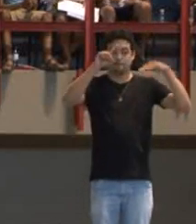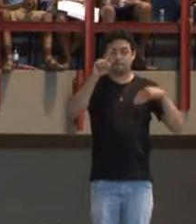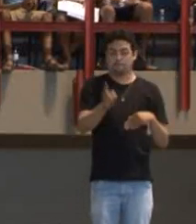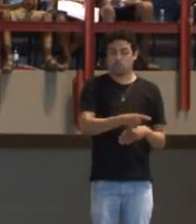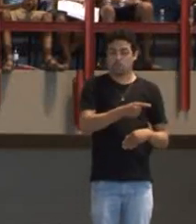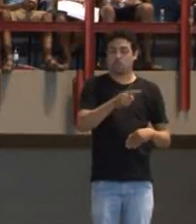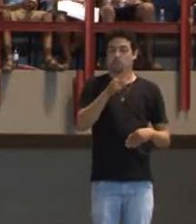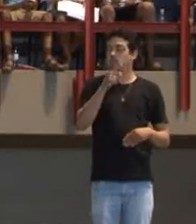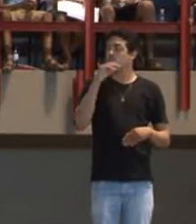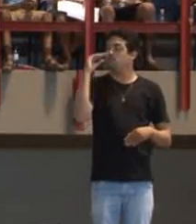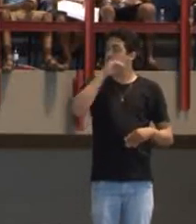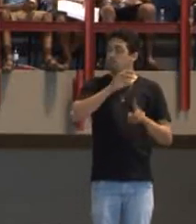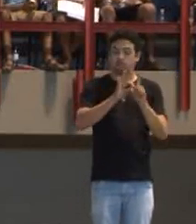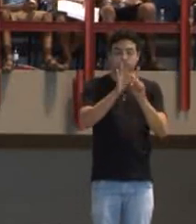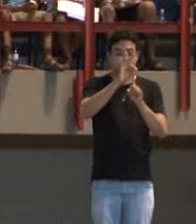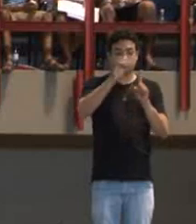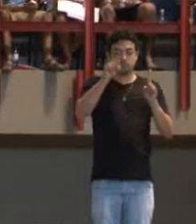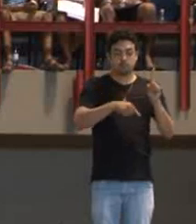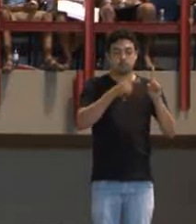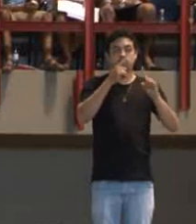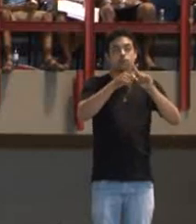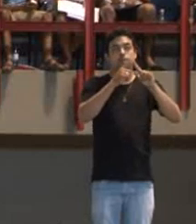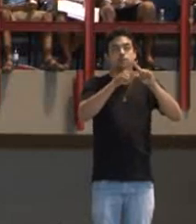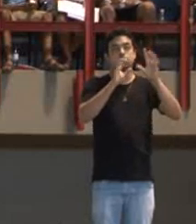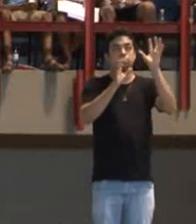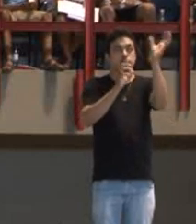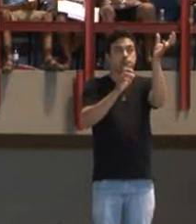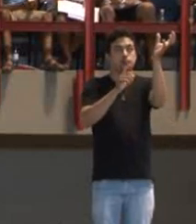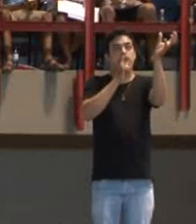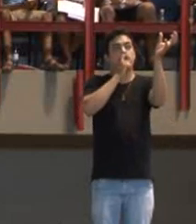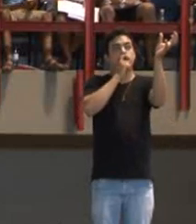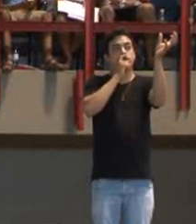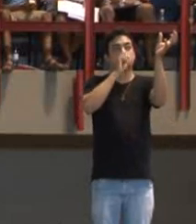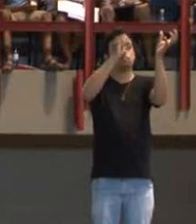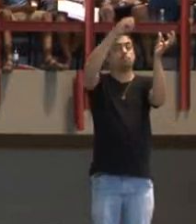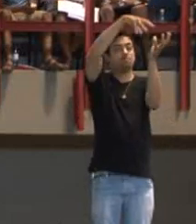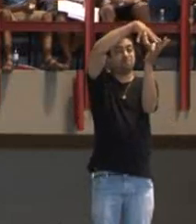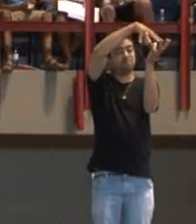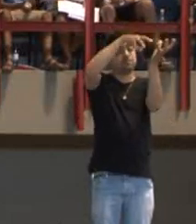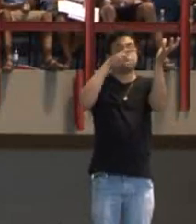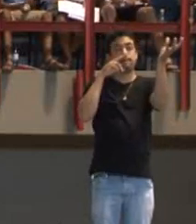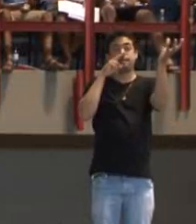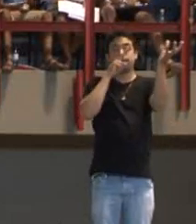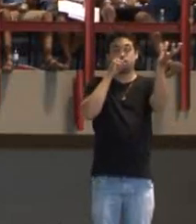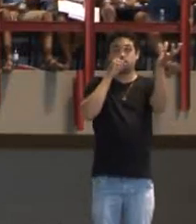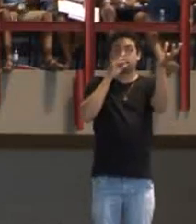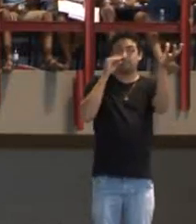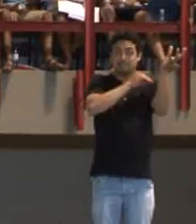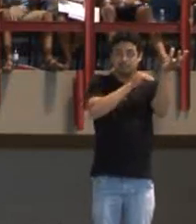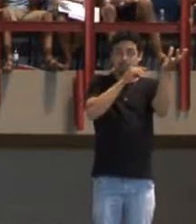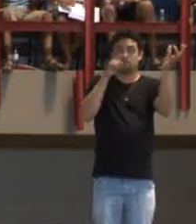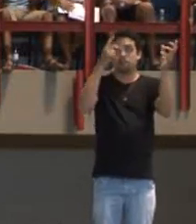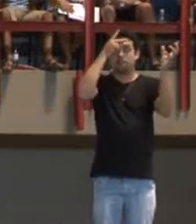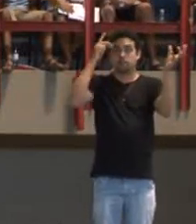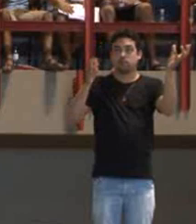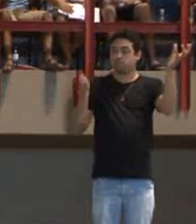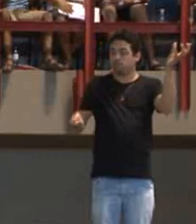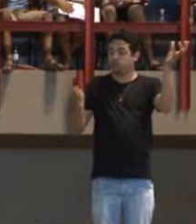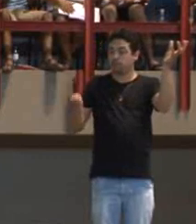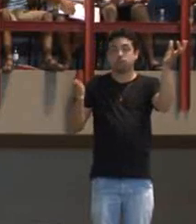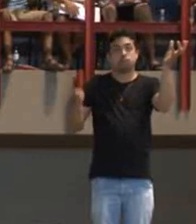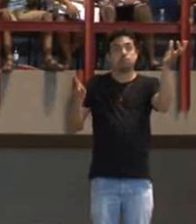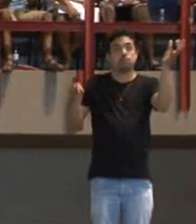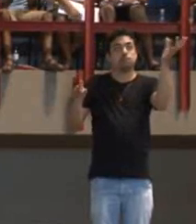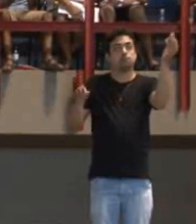graus. Então, quando está desligado, é frio. Quando está ligado, é quente. Aí o menino malinho vai lá, liga e desliga,